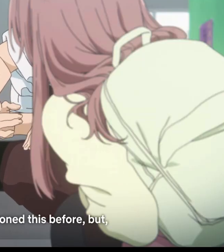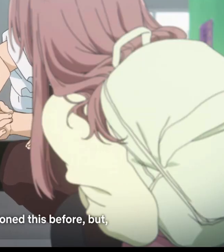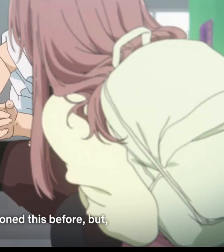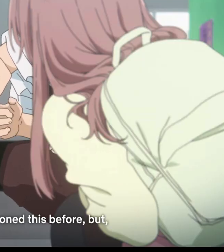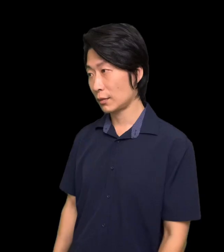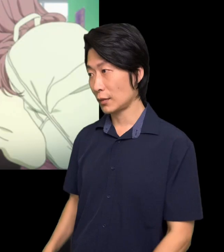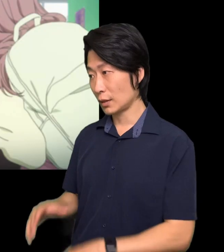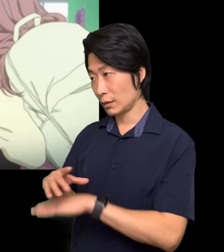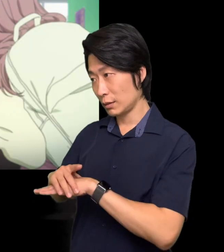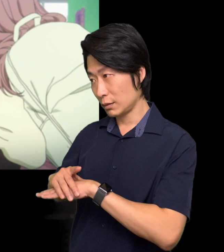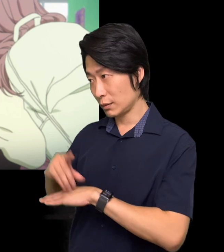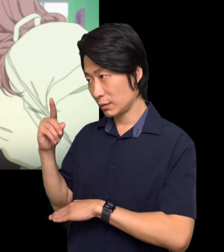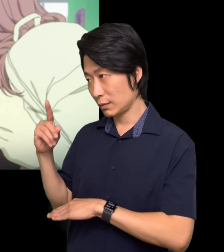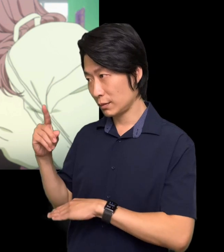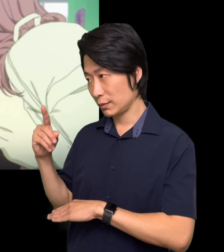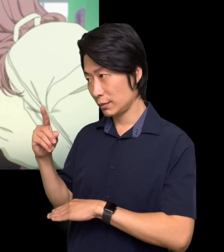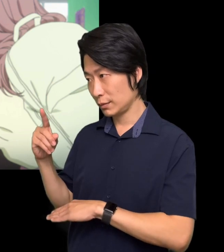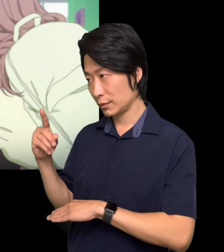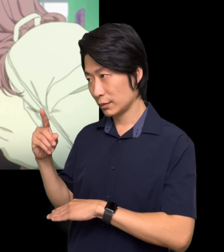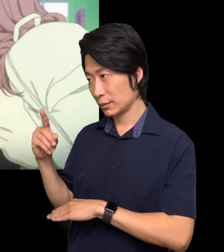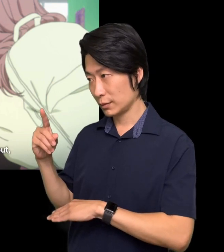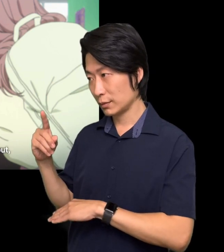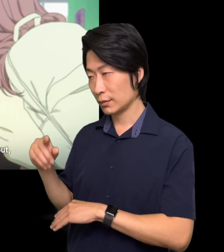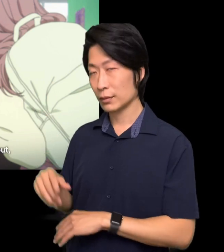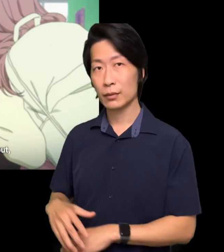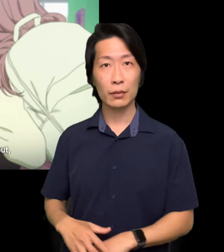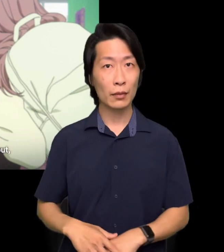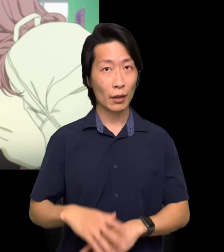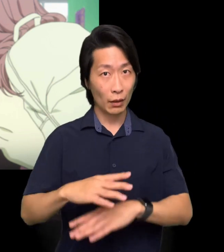初めて。 初めて。